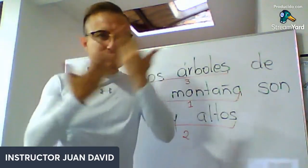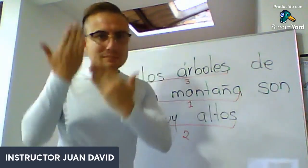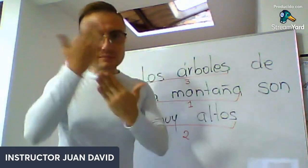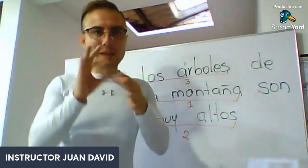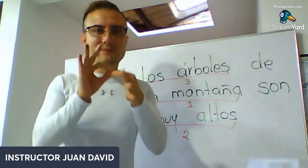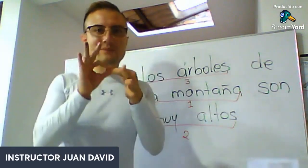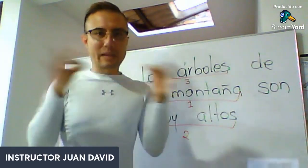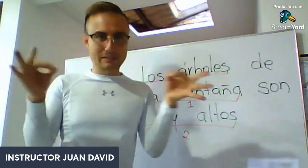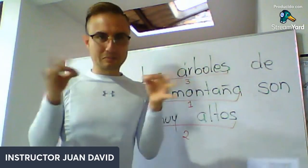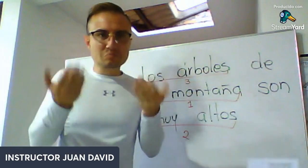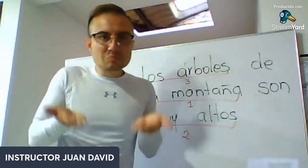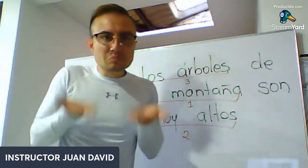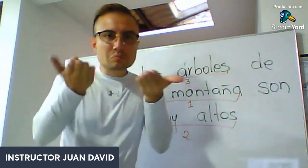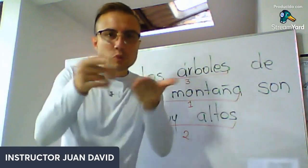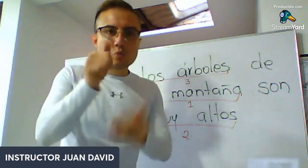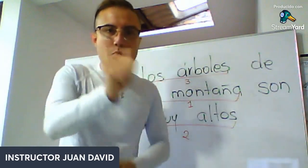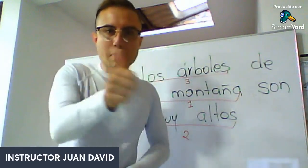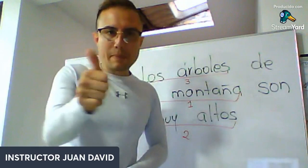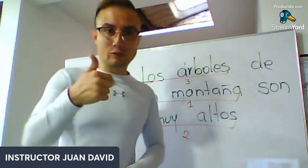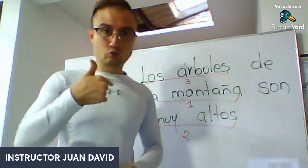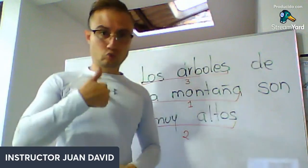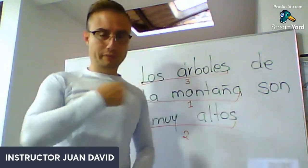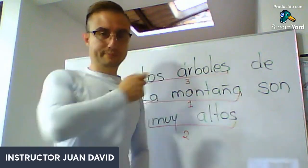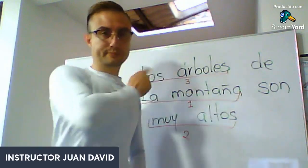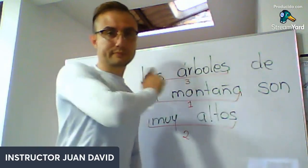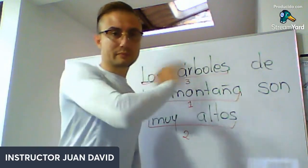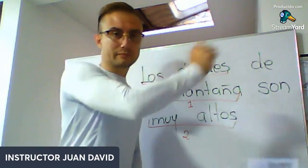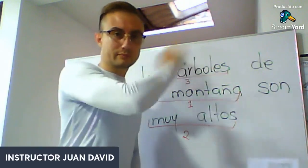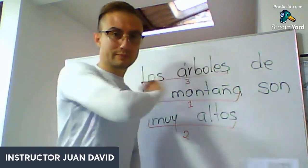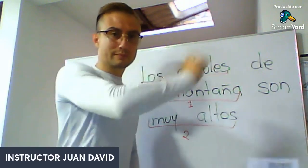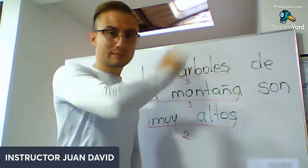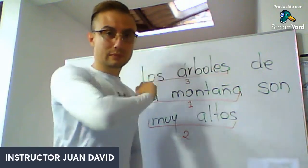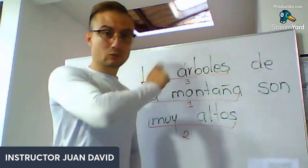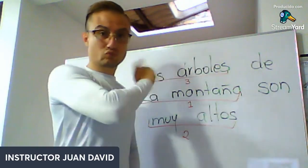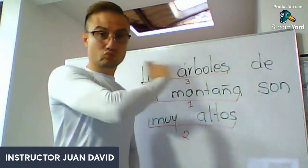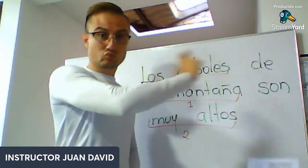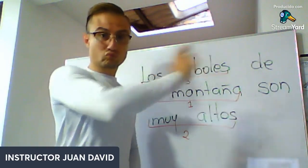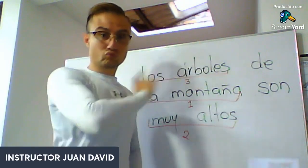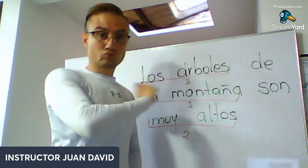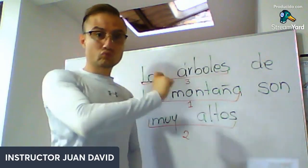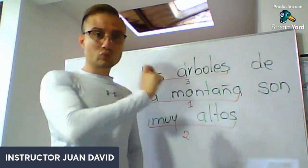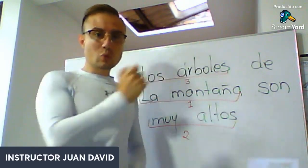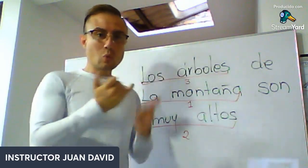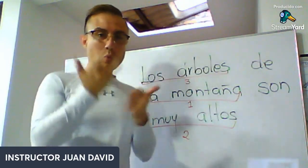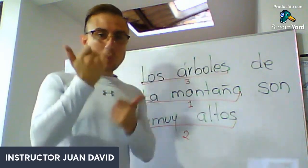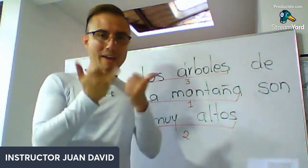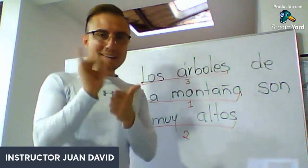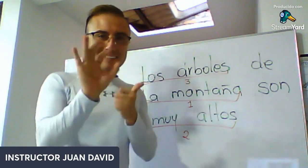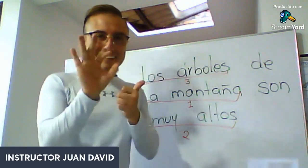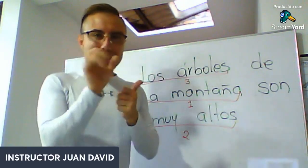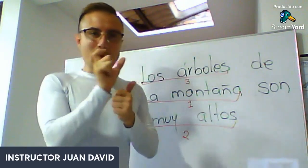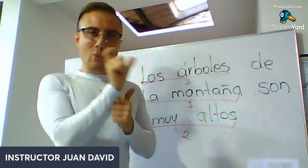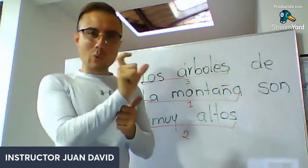entonces ahora vamos a ir probándolo con unas frases ustedes mismos